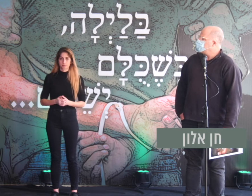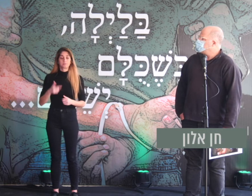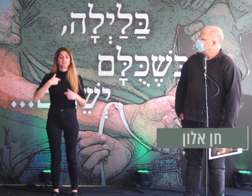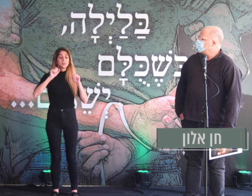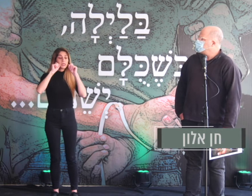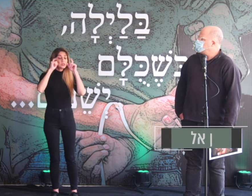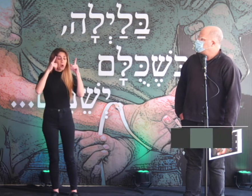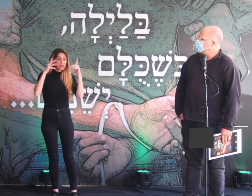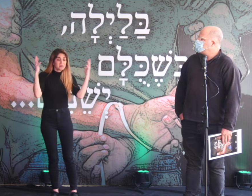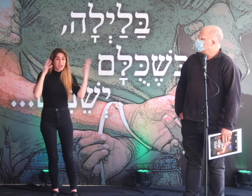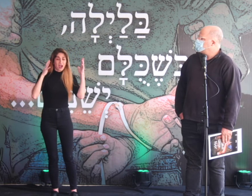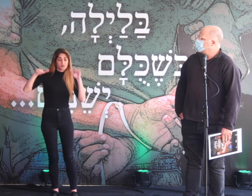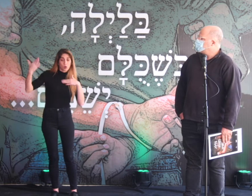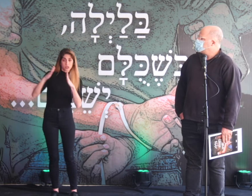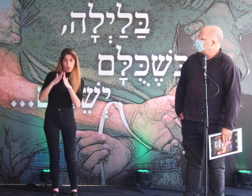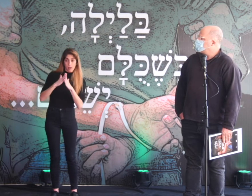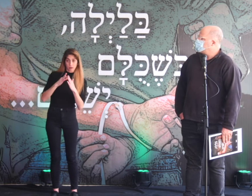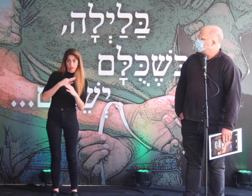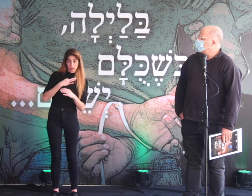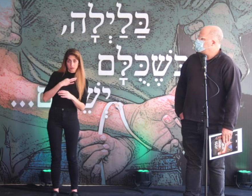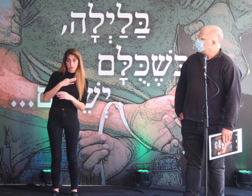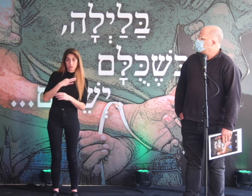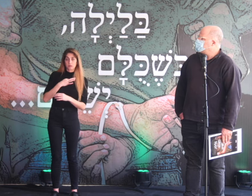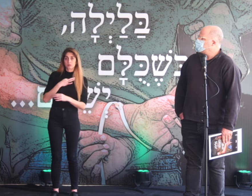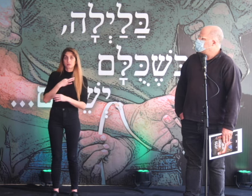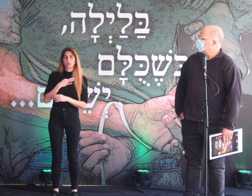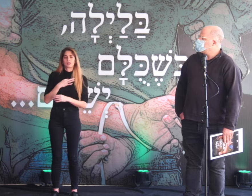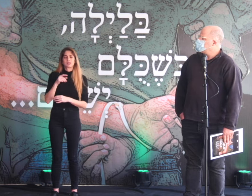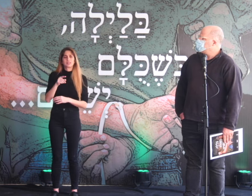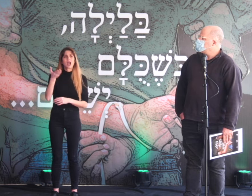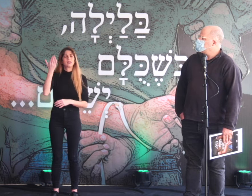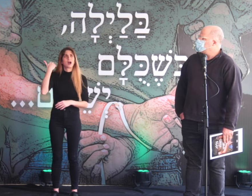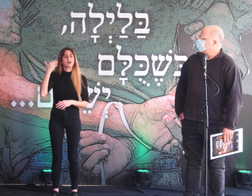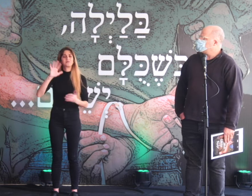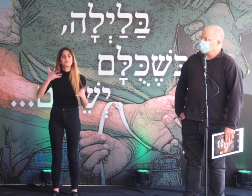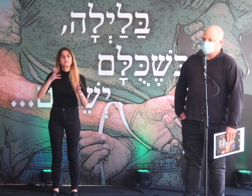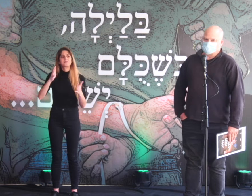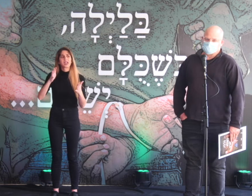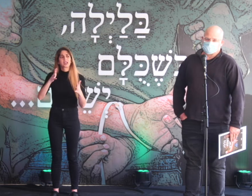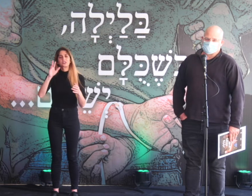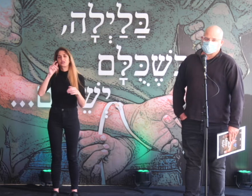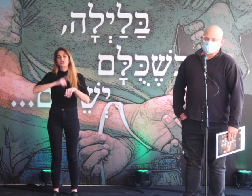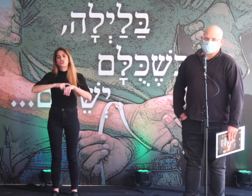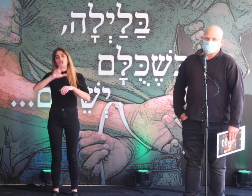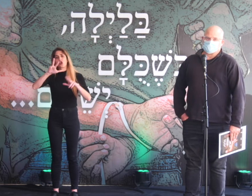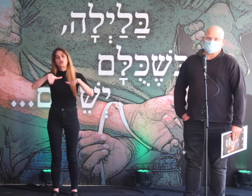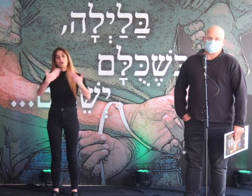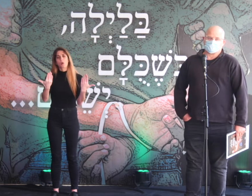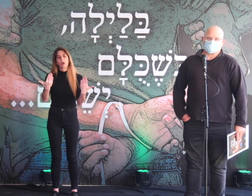התעוררתי מרעש מחוץ לבית. זה היה בערך בשלוש לפנות בוקר.